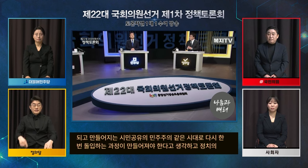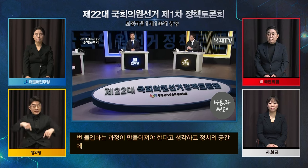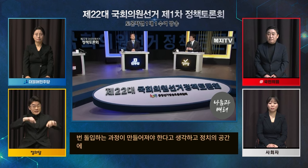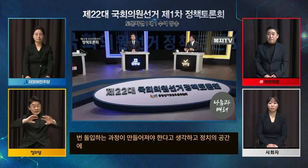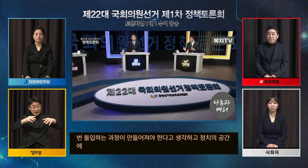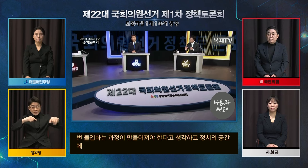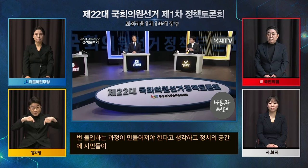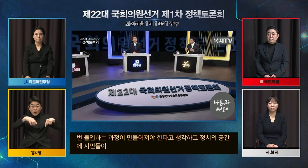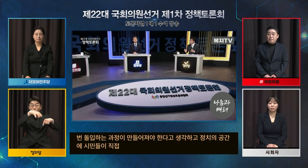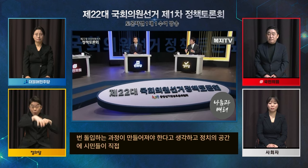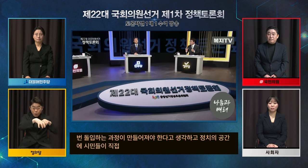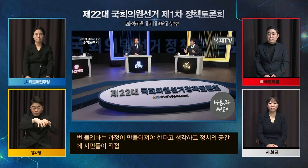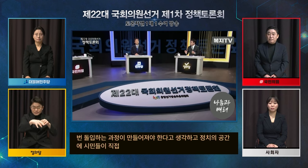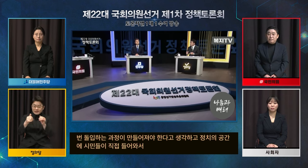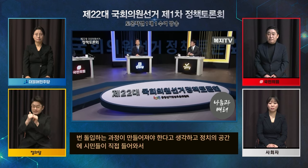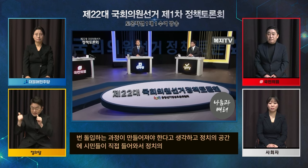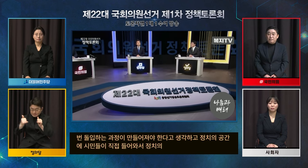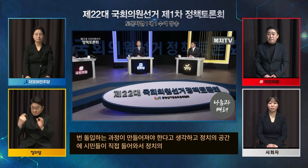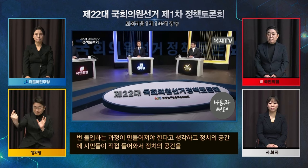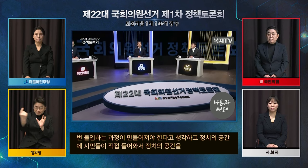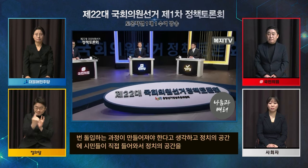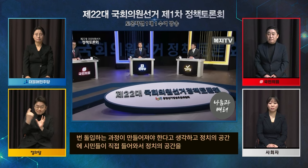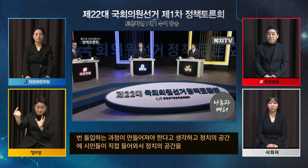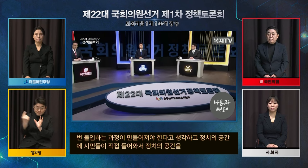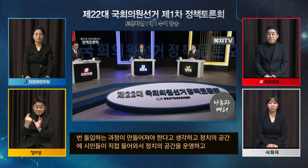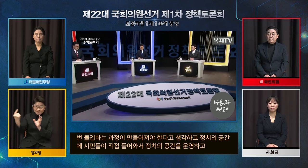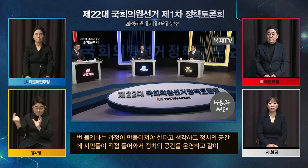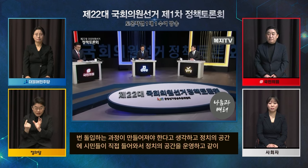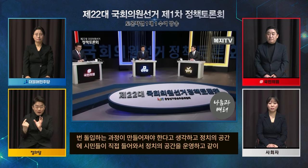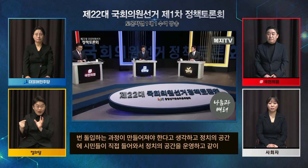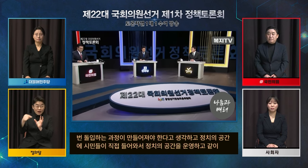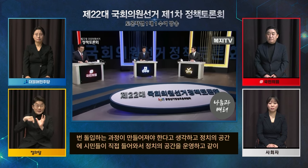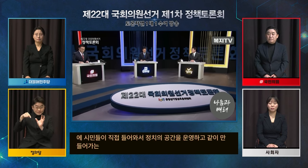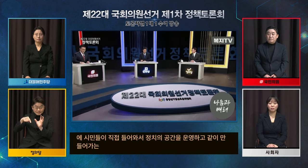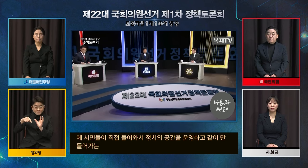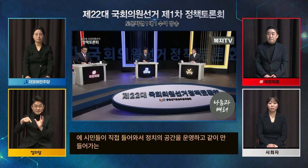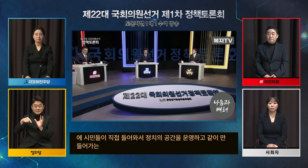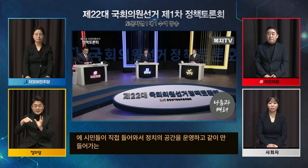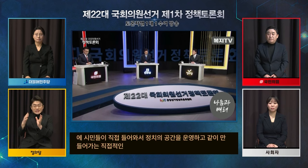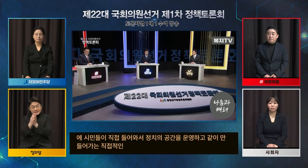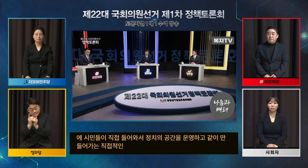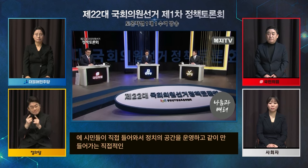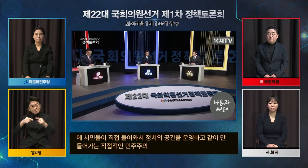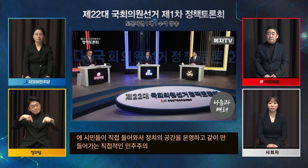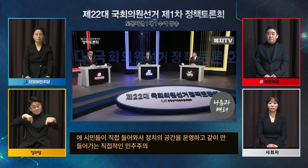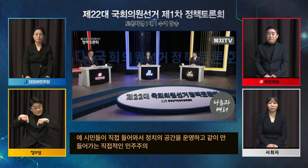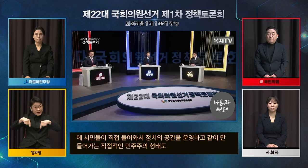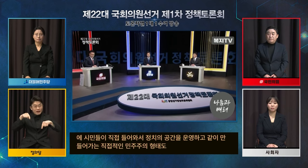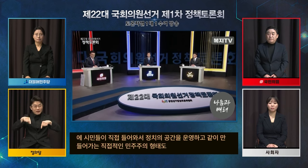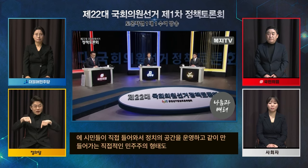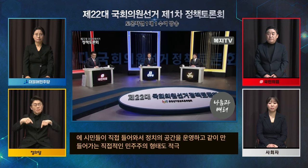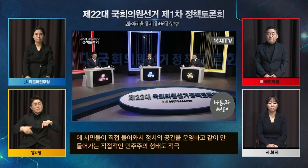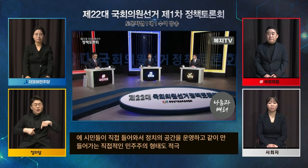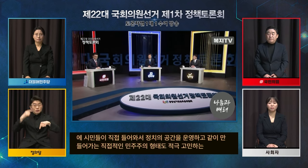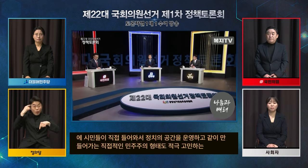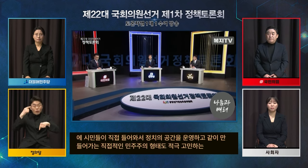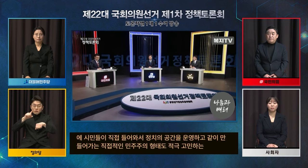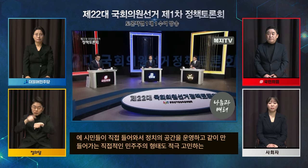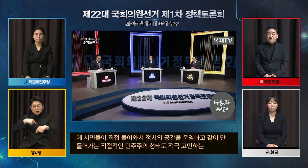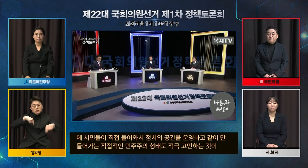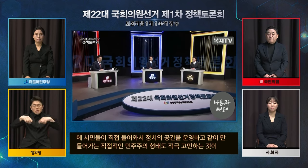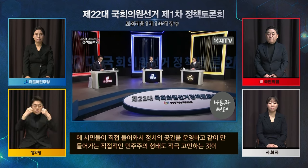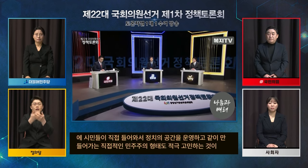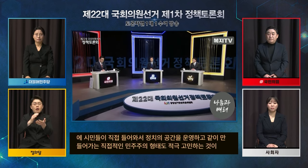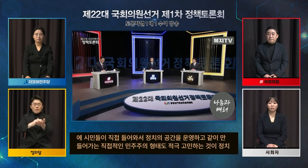들어와서 정치의 공간을 운영하고 같이 만들어가는 직접적인 형태의 민주주의 형태들도 적극 고민하는 것이 정치 개혁을 위해서 매우